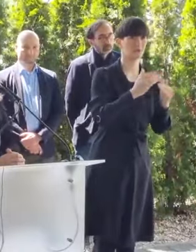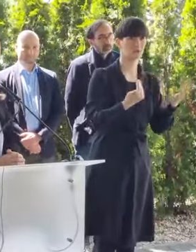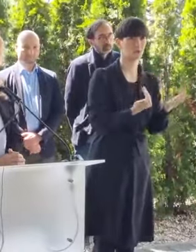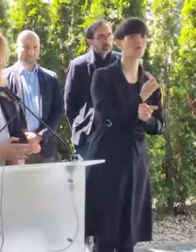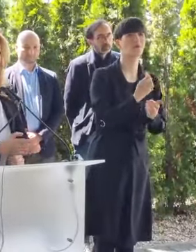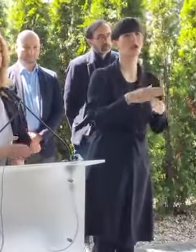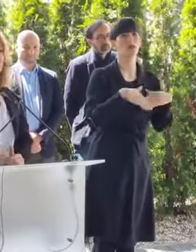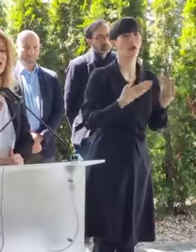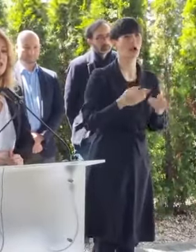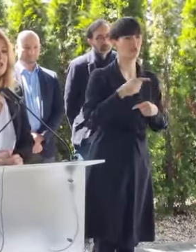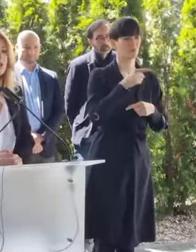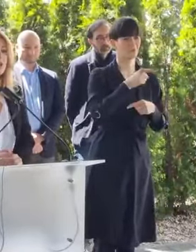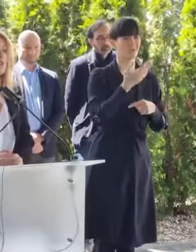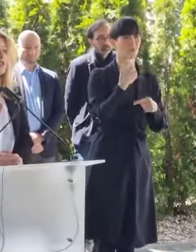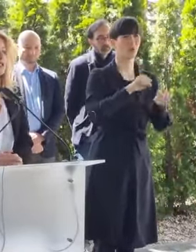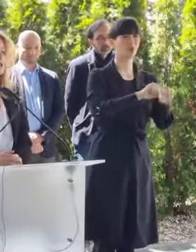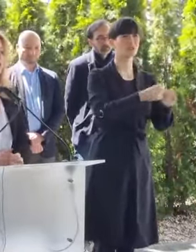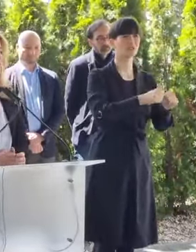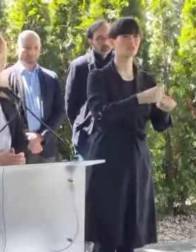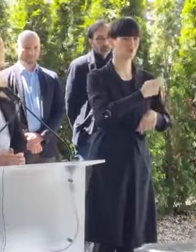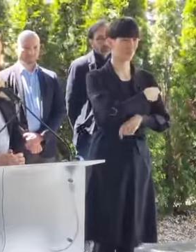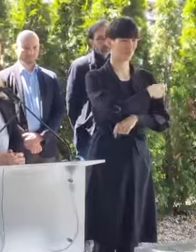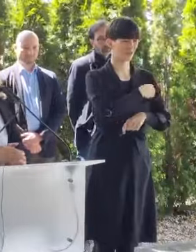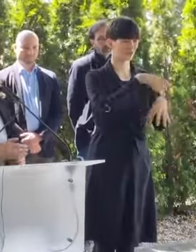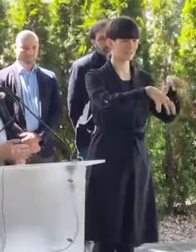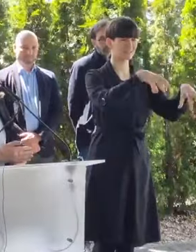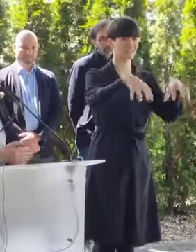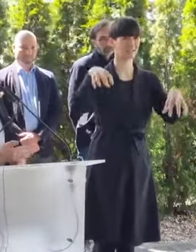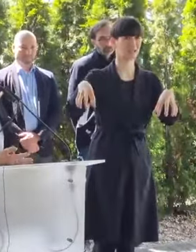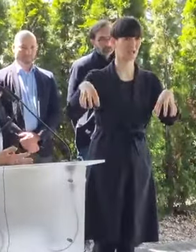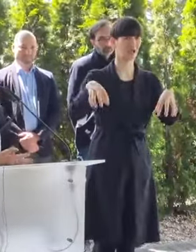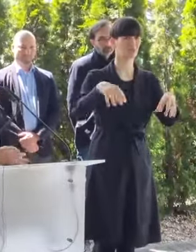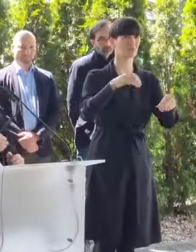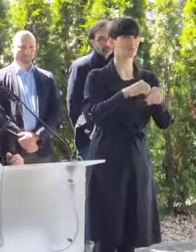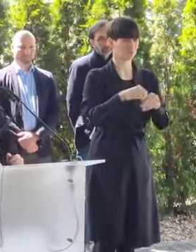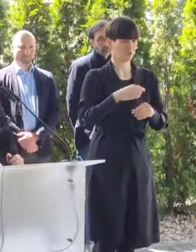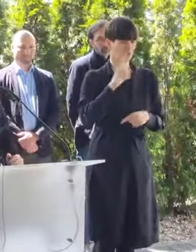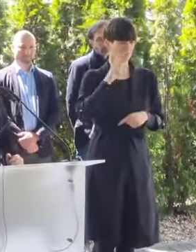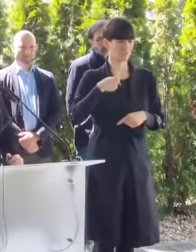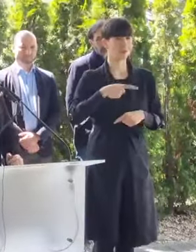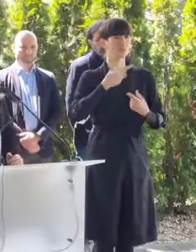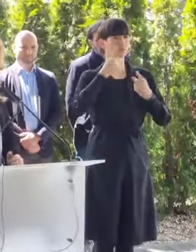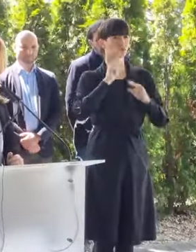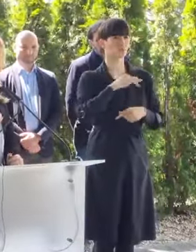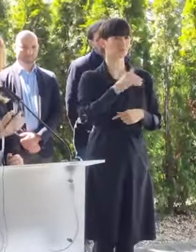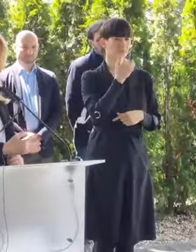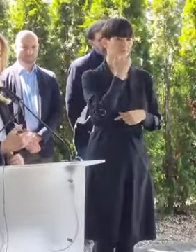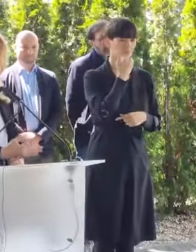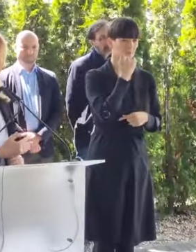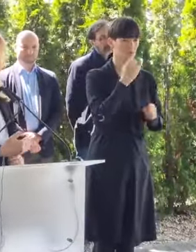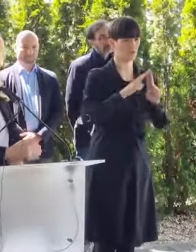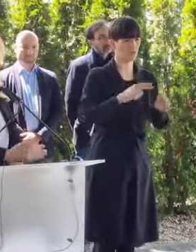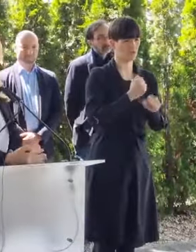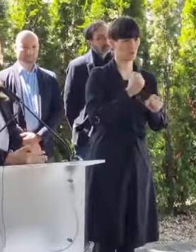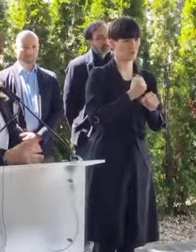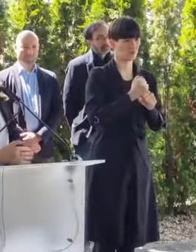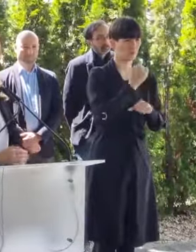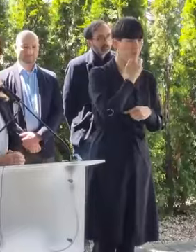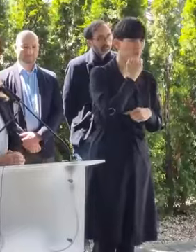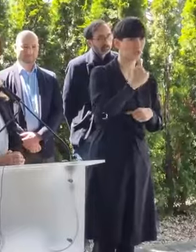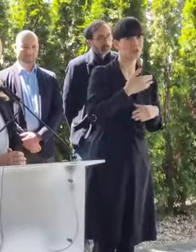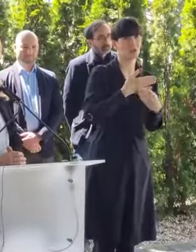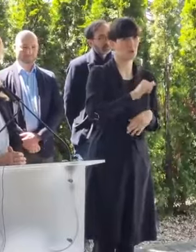dovybaviť, napríklad bo došlo tak k zničeniu nemocníc. Vieme, že máme firmy, ktoré by mohli napríklad podnikať alebo jednoducho mať